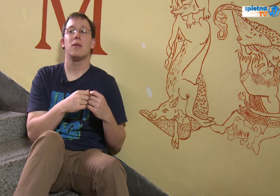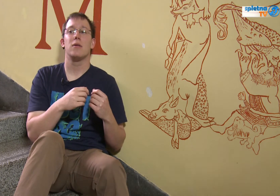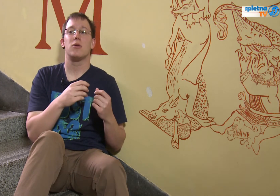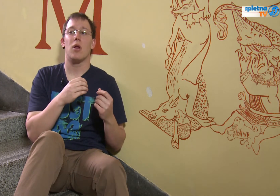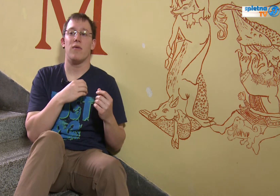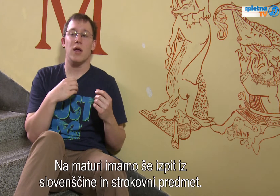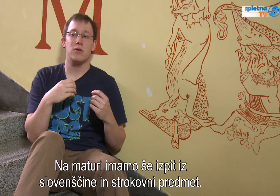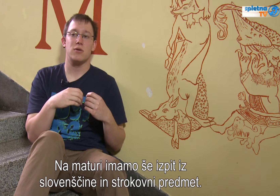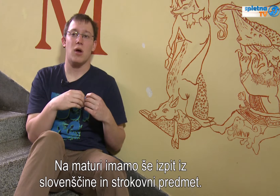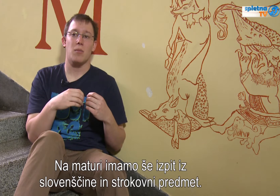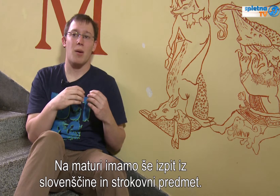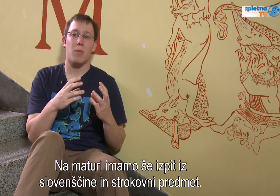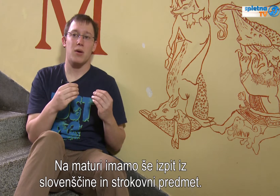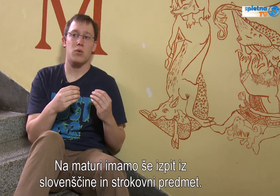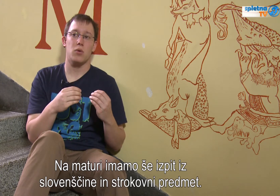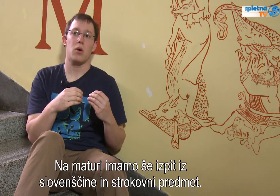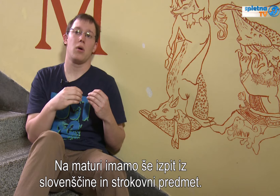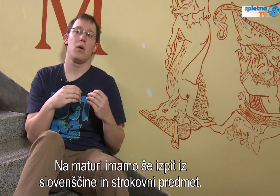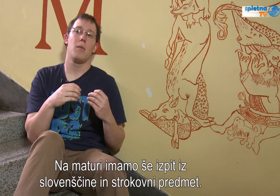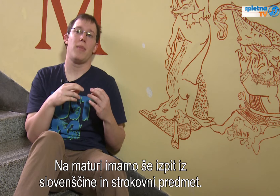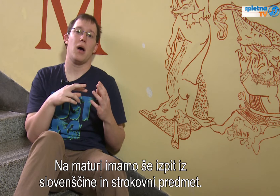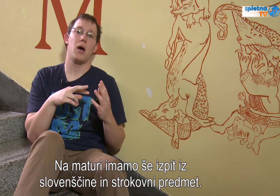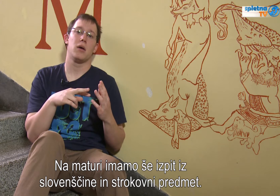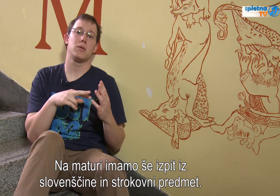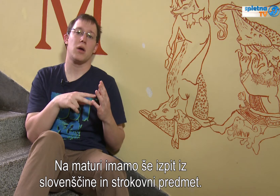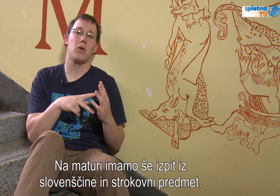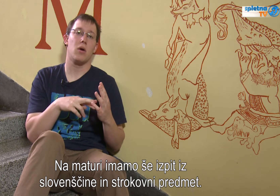In slovenščino imamo maturo, pa tehnologijo